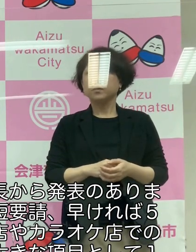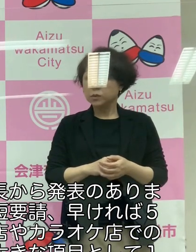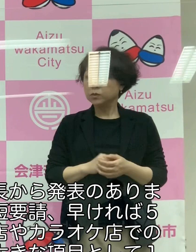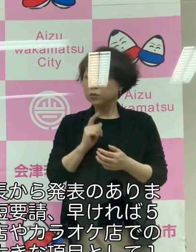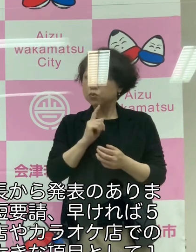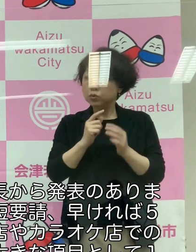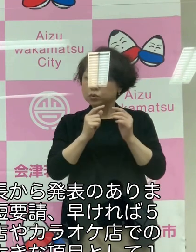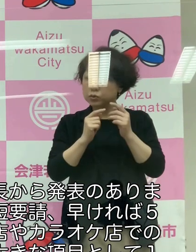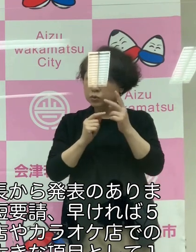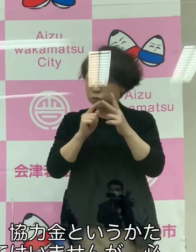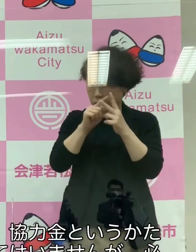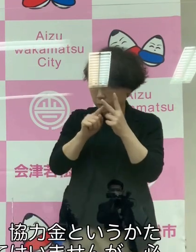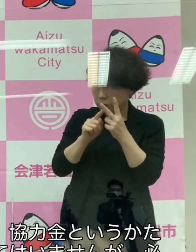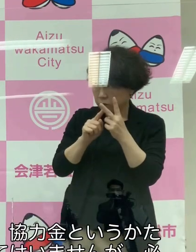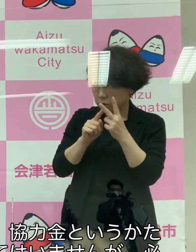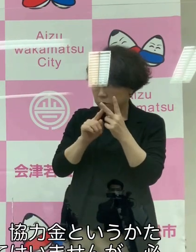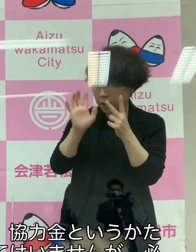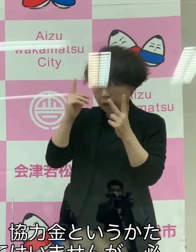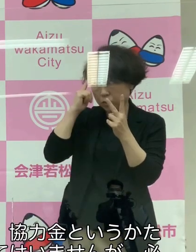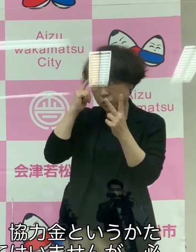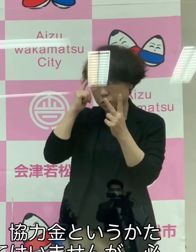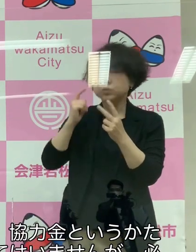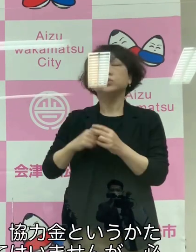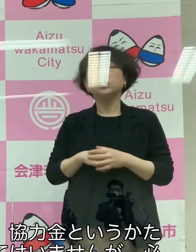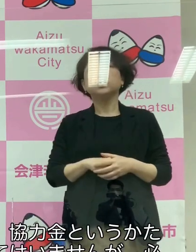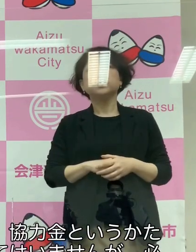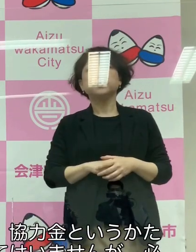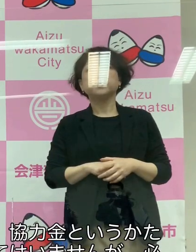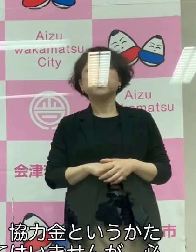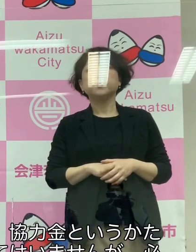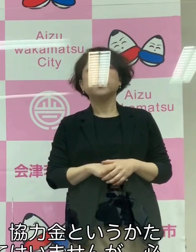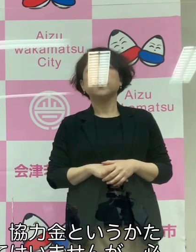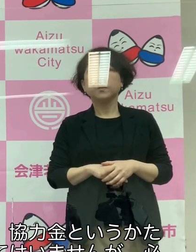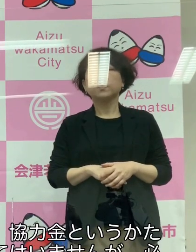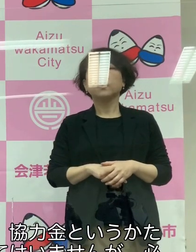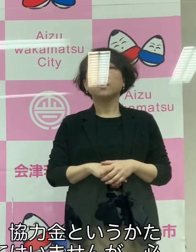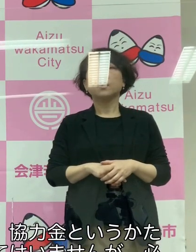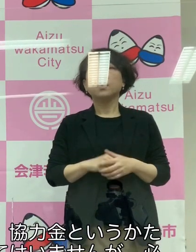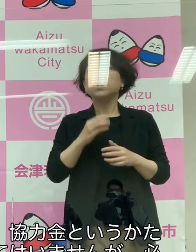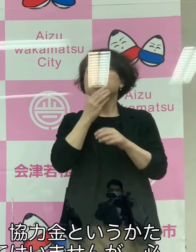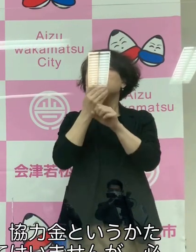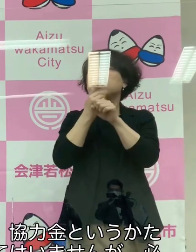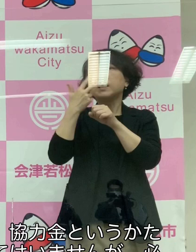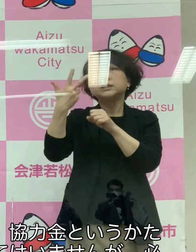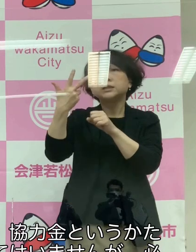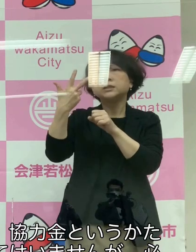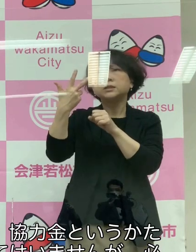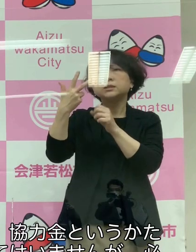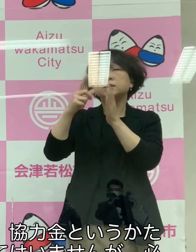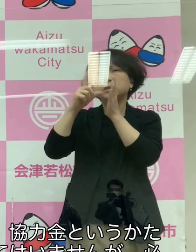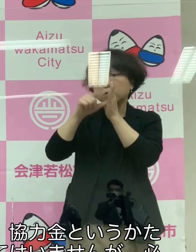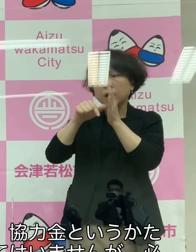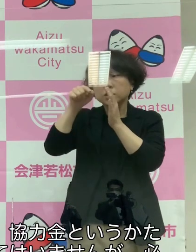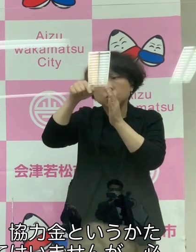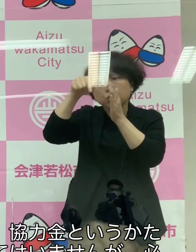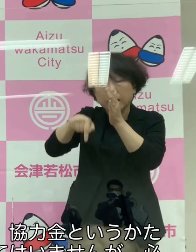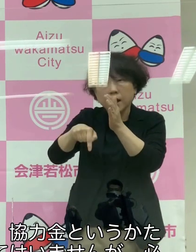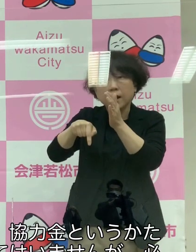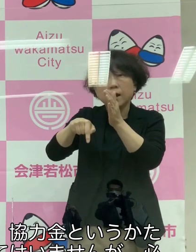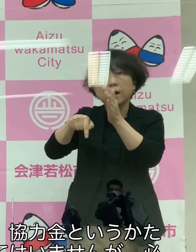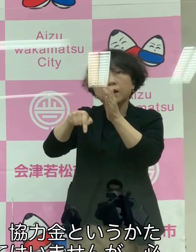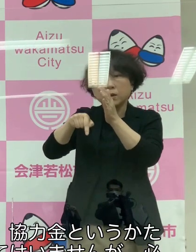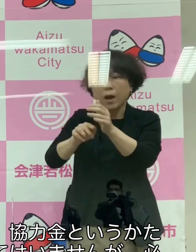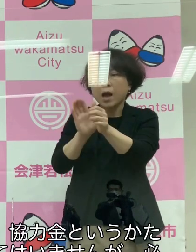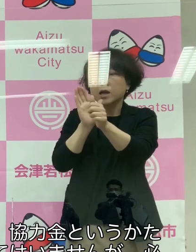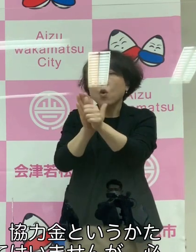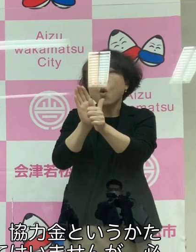項目としてあると思うんですが、 はい、 福島市の場合は、そこの中に協力